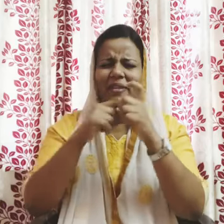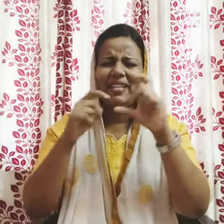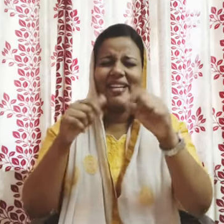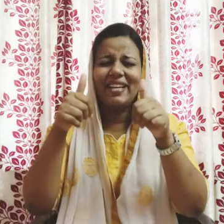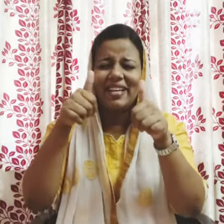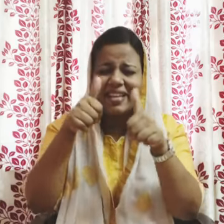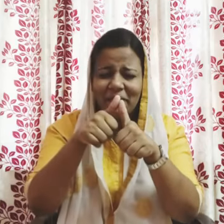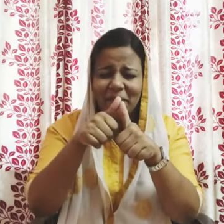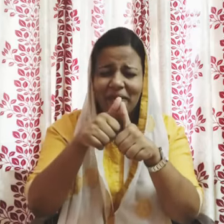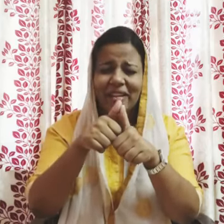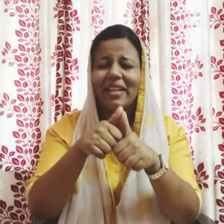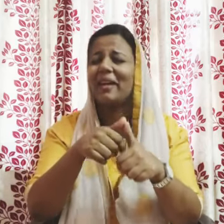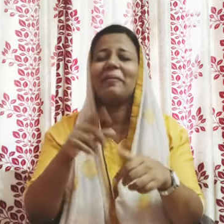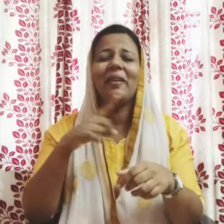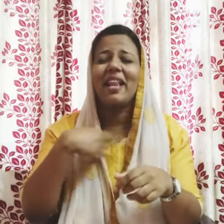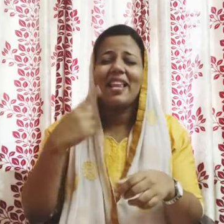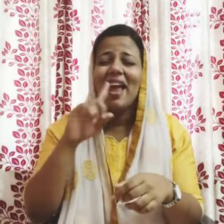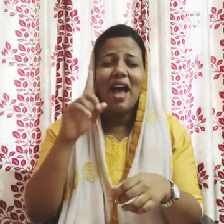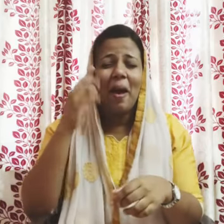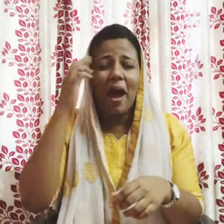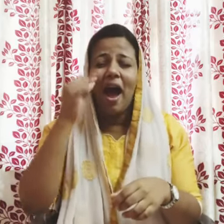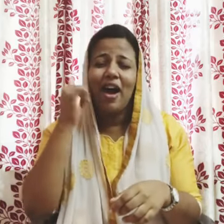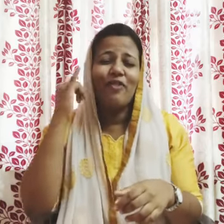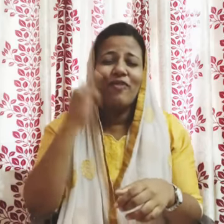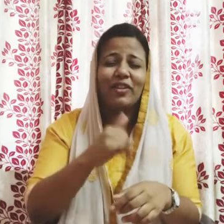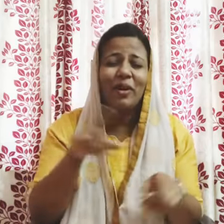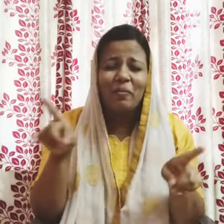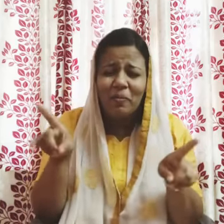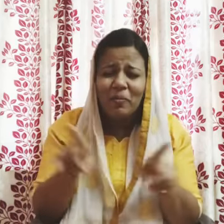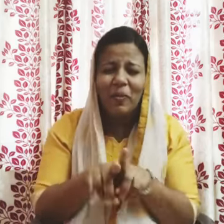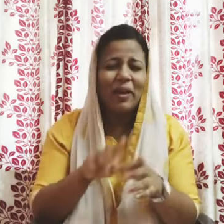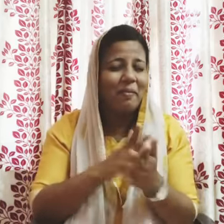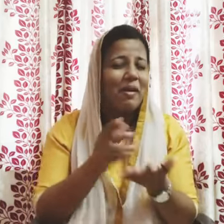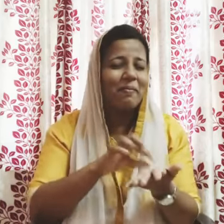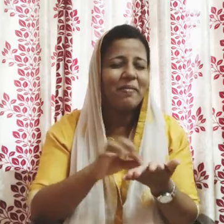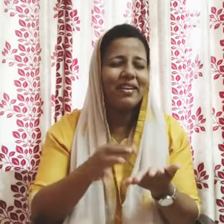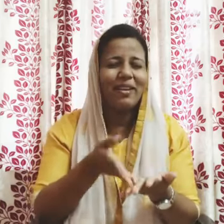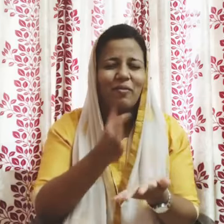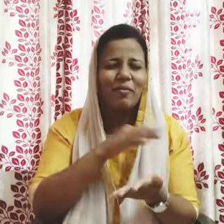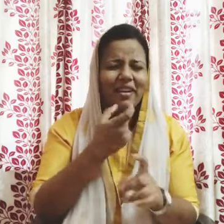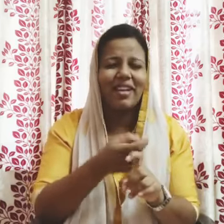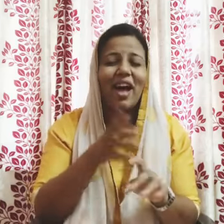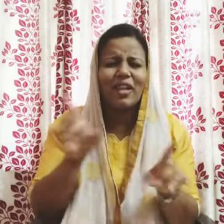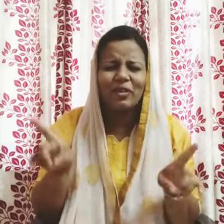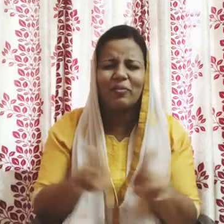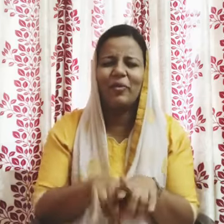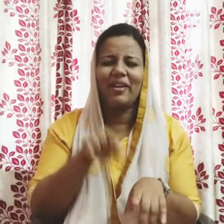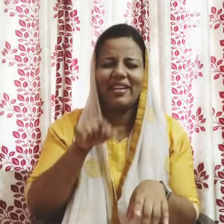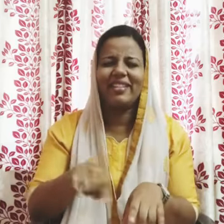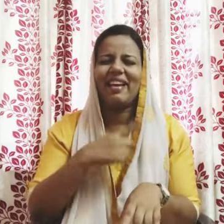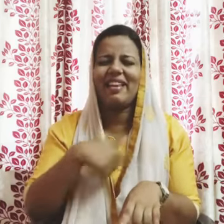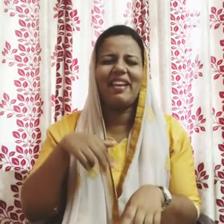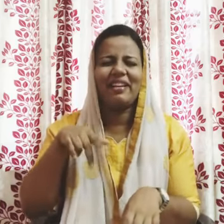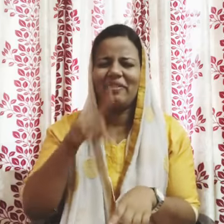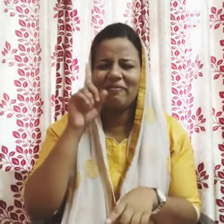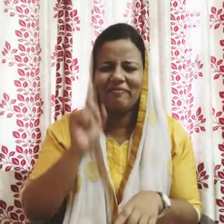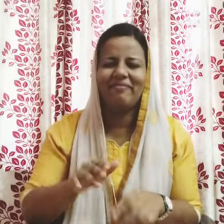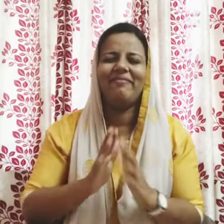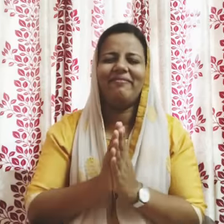ആ ഭവനത്തിലേക്ക് ചെന്നതുപോലെ ഇന്ന് തന്റെ കുഞ്ഞുങ്ങളുടെ വിവാഹാലോചനകളുമായി ചിലർ അവരെ തേടി വരുന്നതിനായി സ്തോത്രം. അതുപോലെ കർത്താവെ